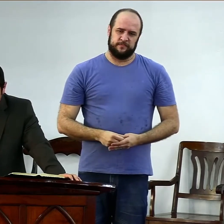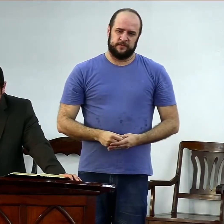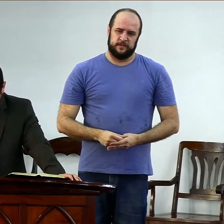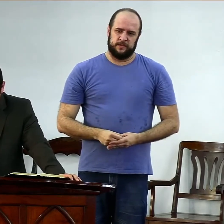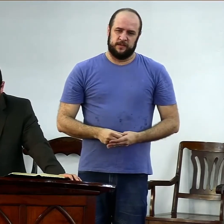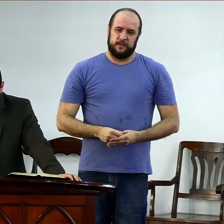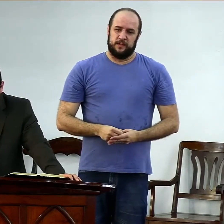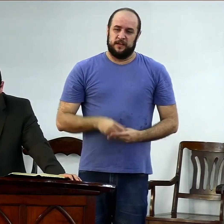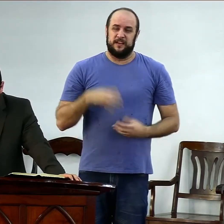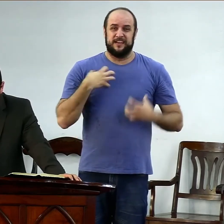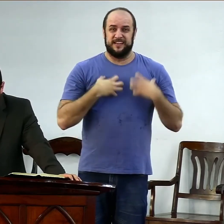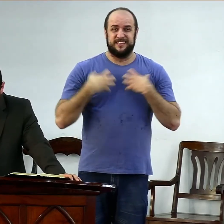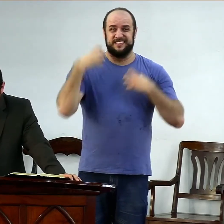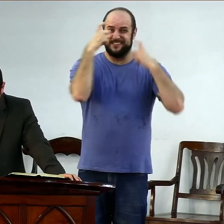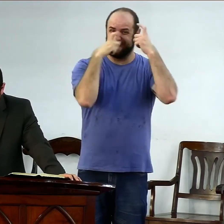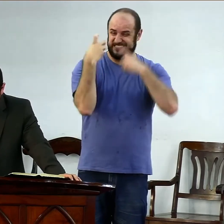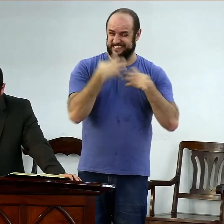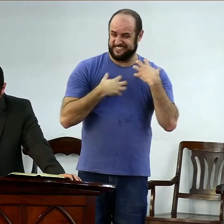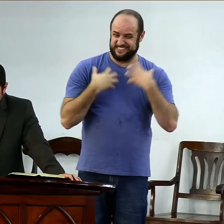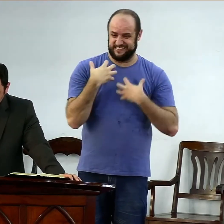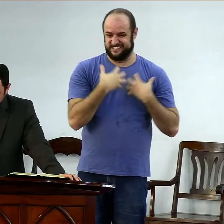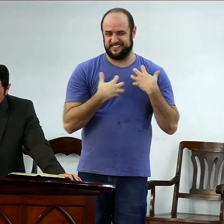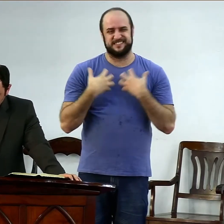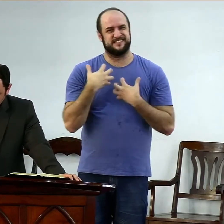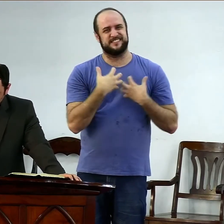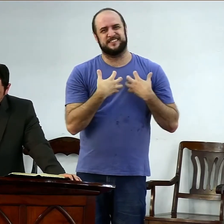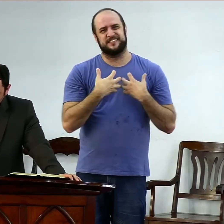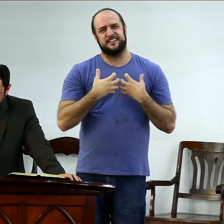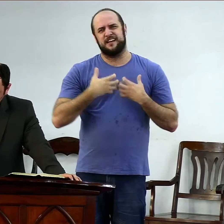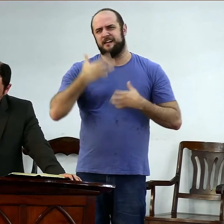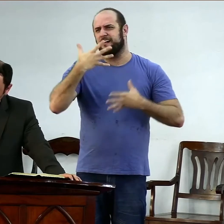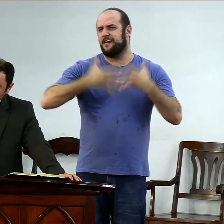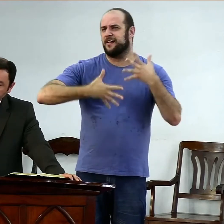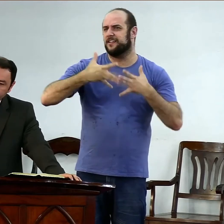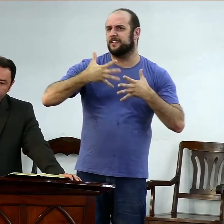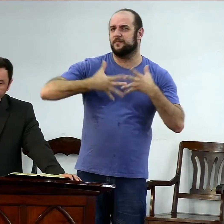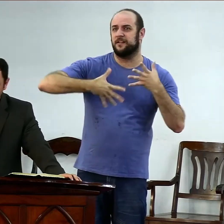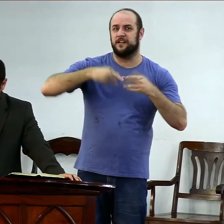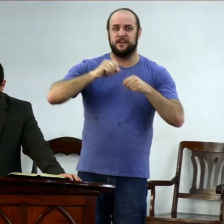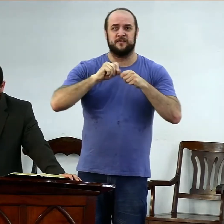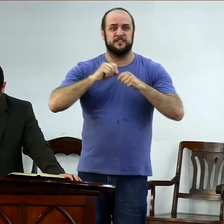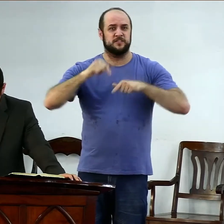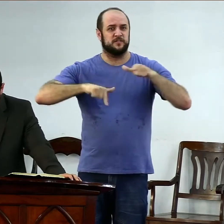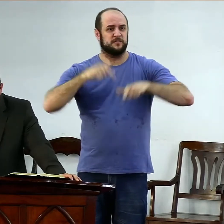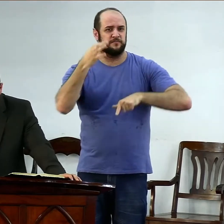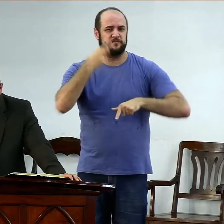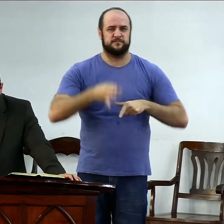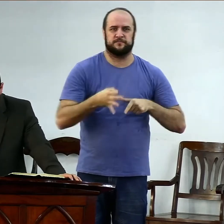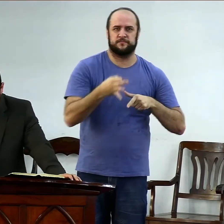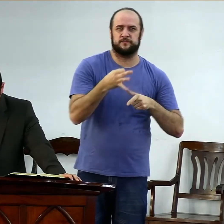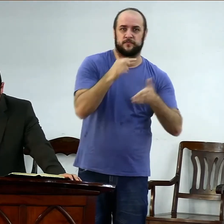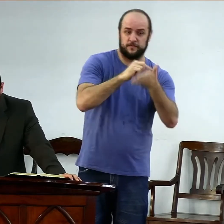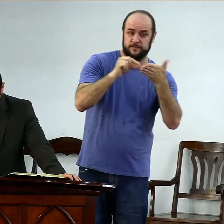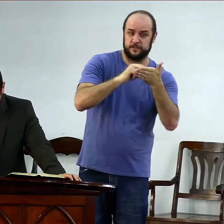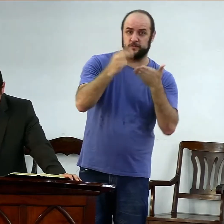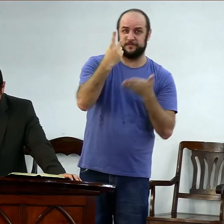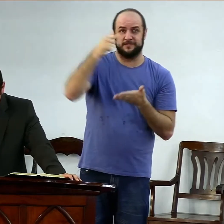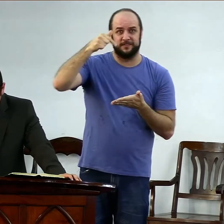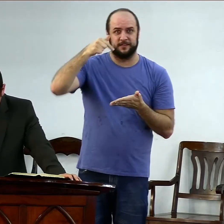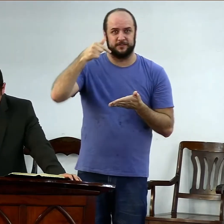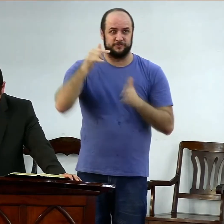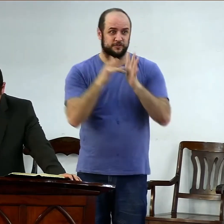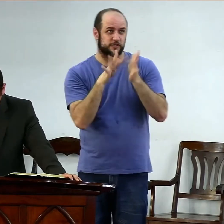A ansiedade, queridos, ela é incapaz de realizar alguma coisa produtiva. Olha o versículo 27. Jesus